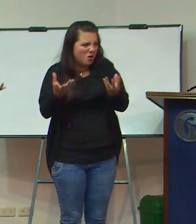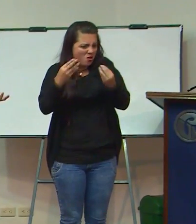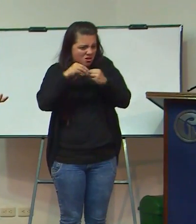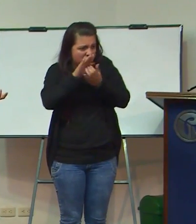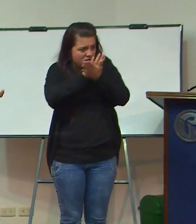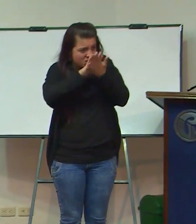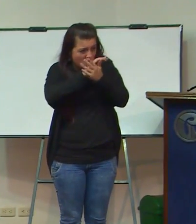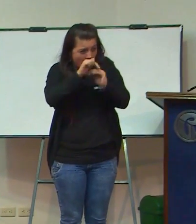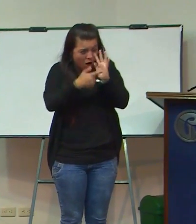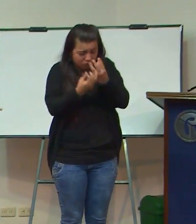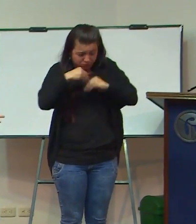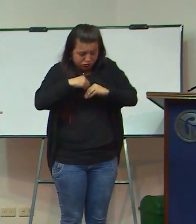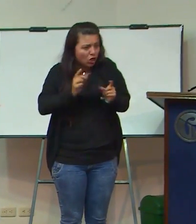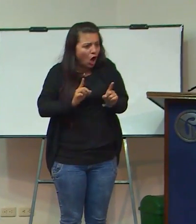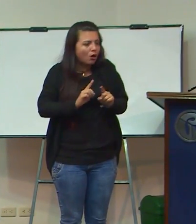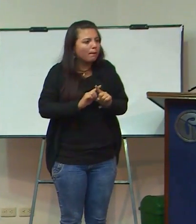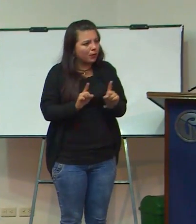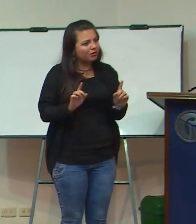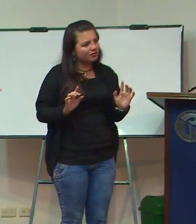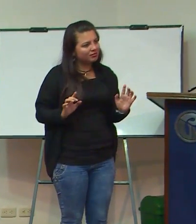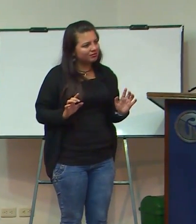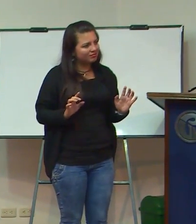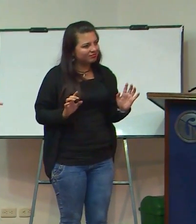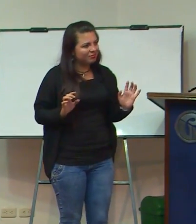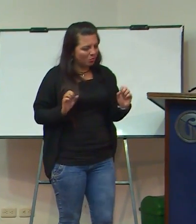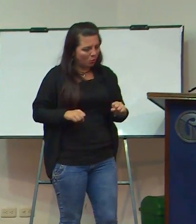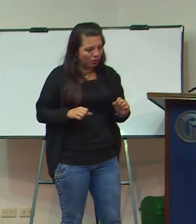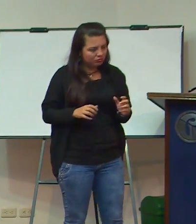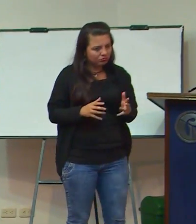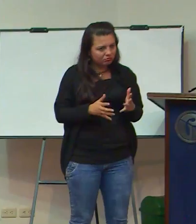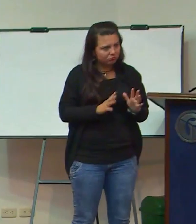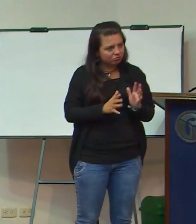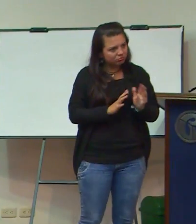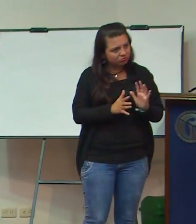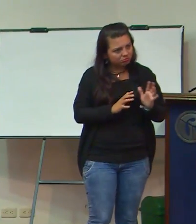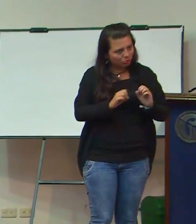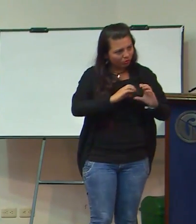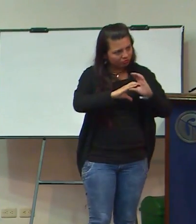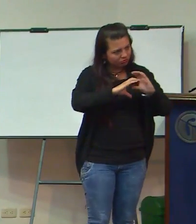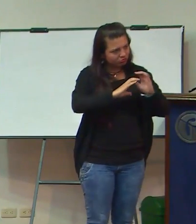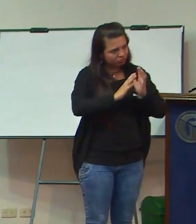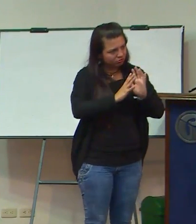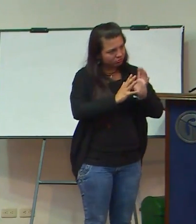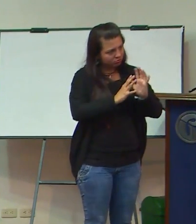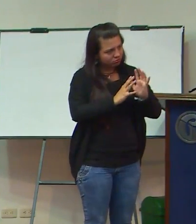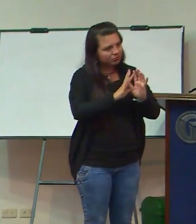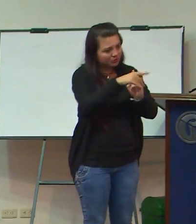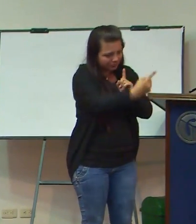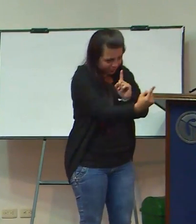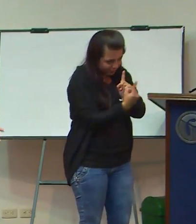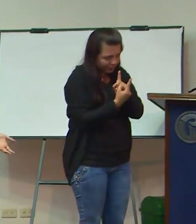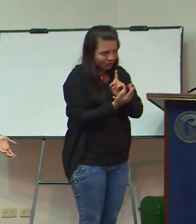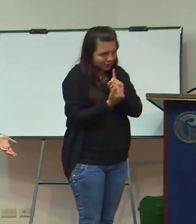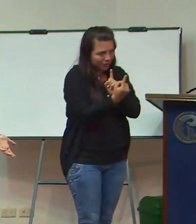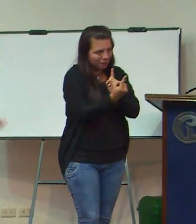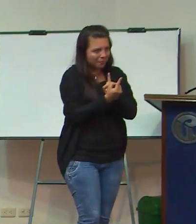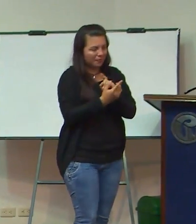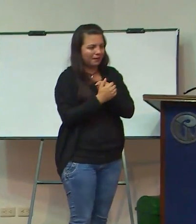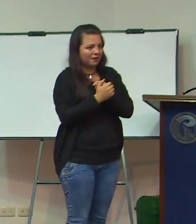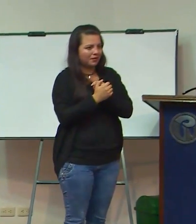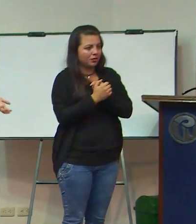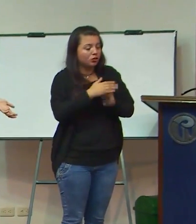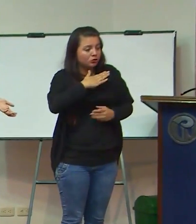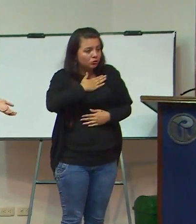las señas, si tenemos ese canal de comunicación con ustedes, entonces acérquense.